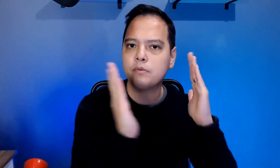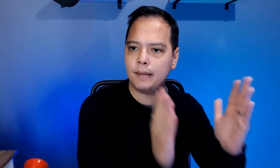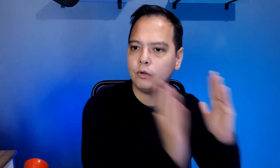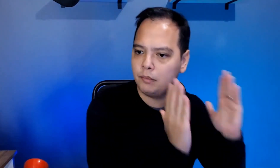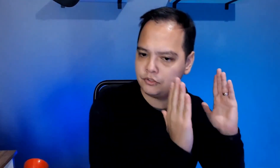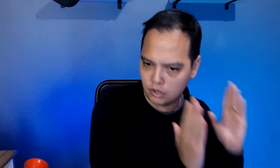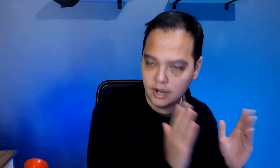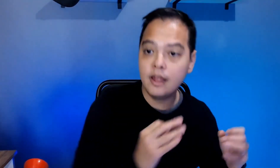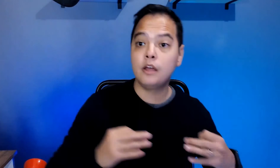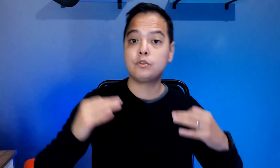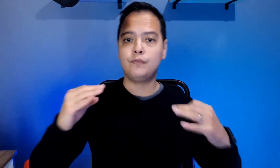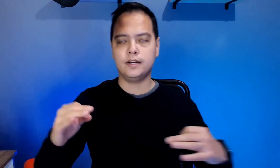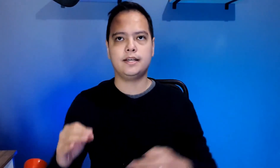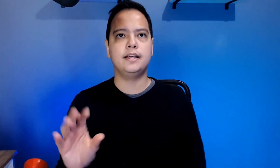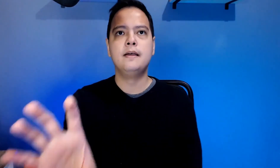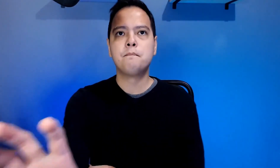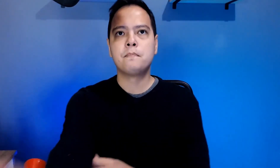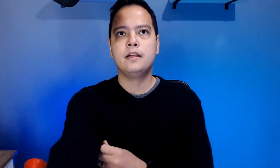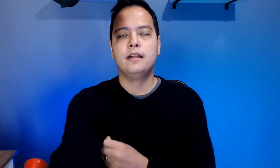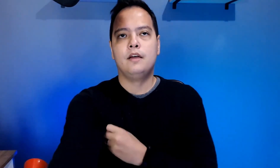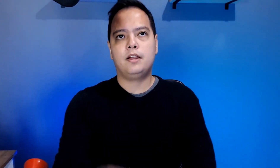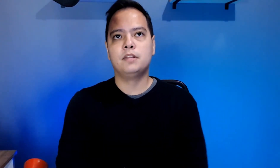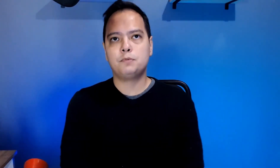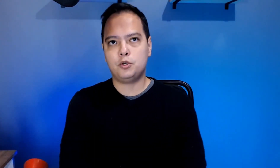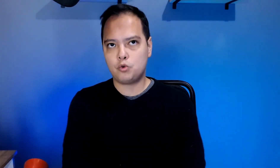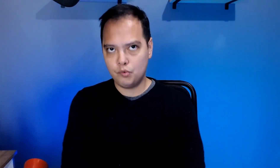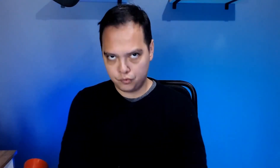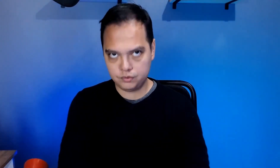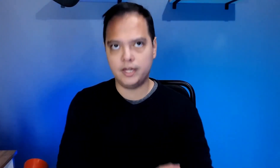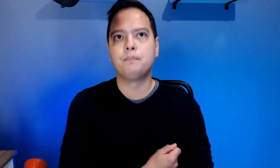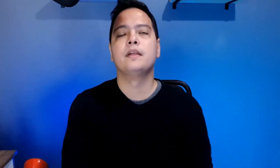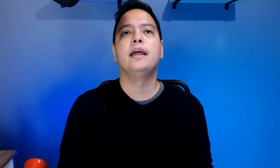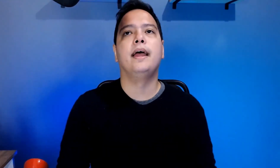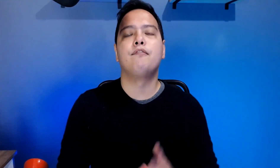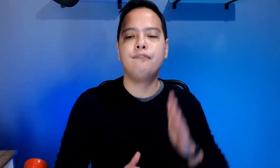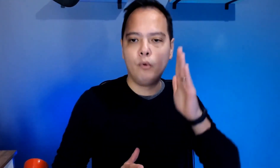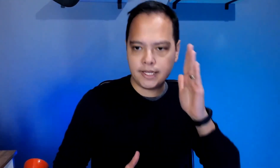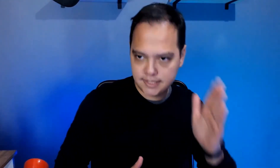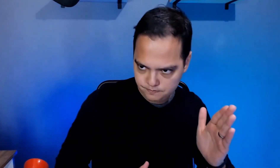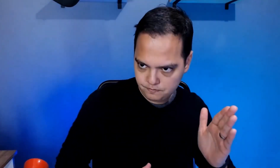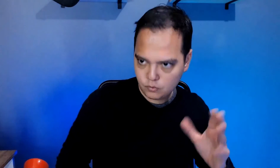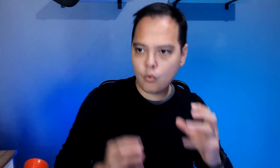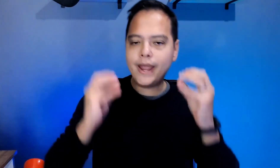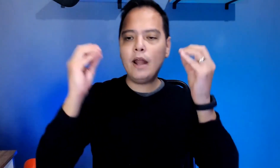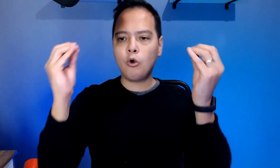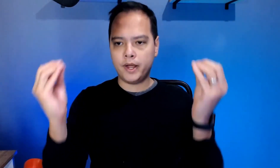uma história. Eu estou falando aqui, eu falo que muitas pessoas confundem fluência com eloquência. Isso